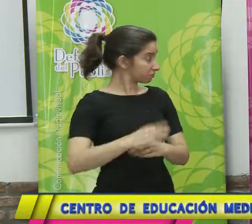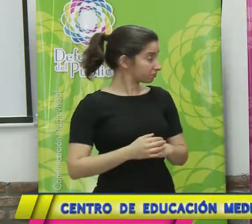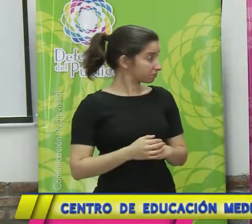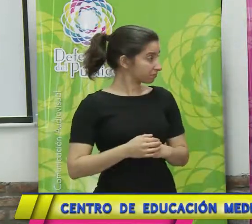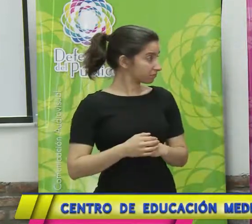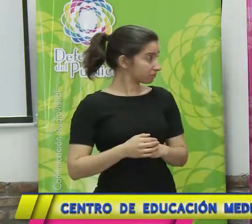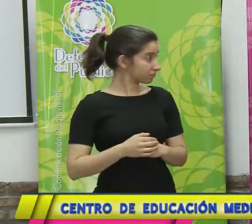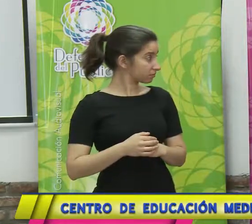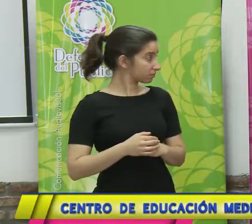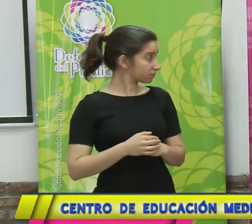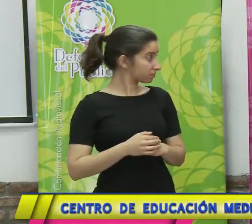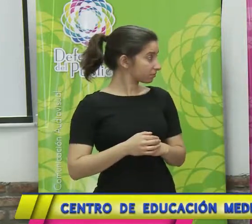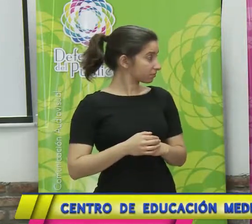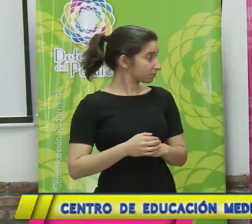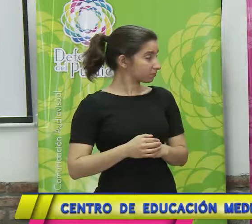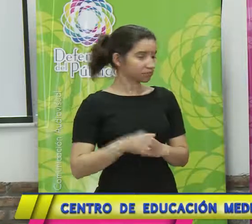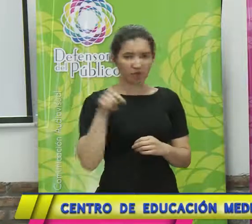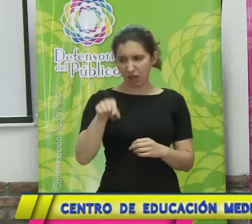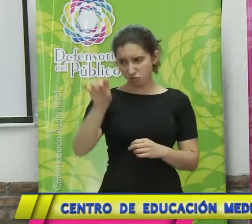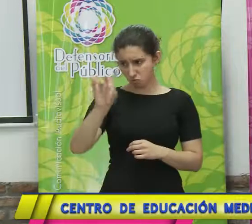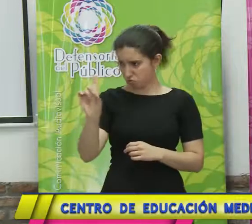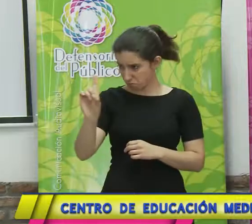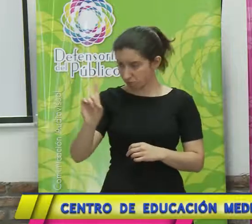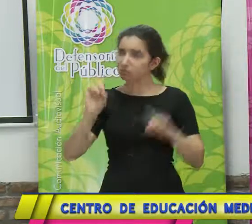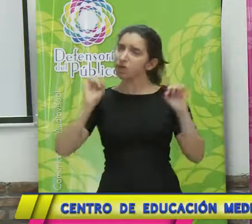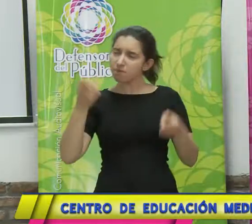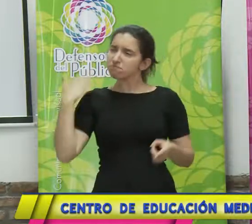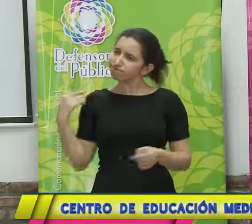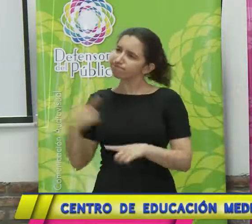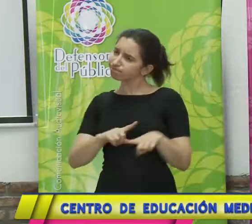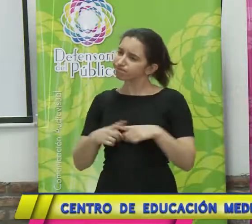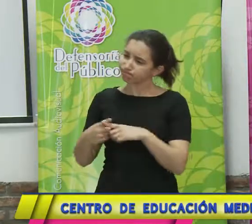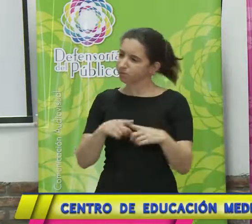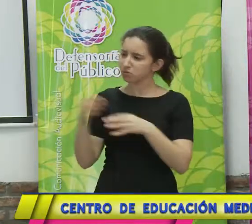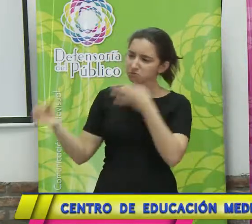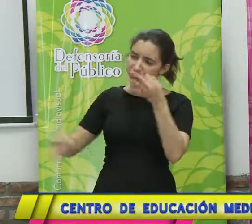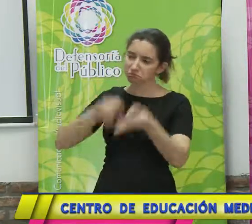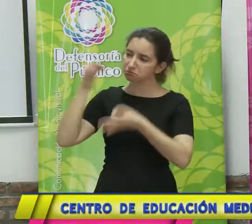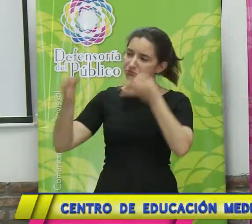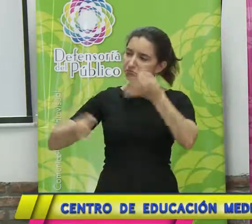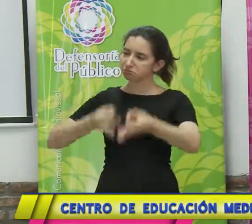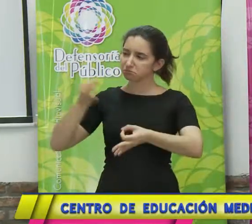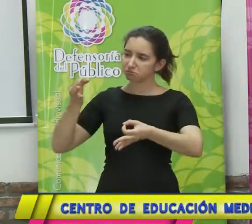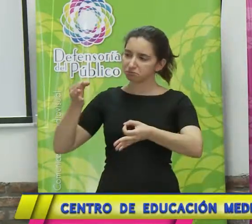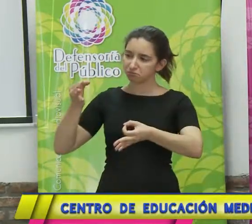eso es este y no solamente eso sino que también lo que estuvimos Charlando fue el tema de